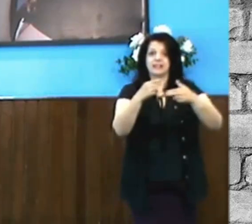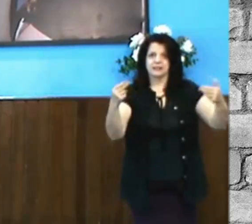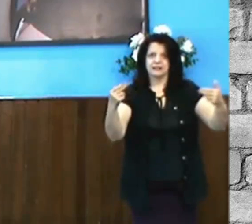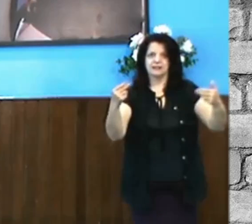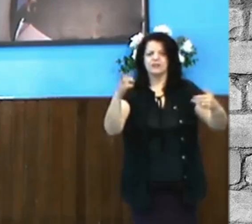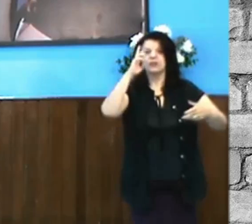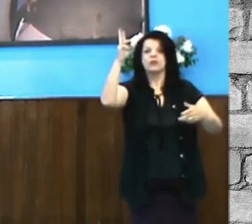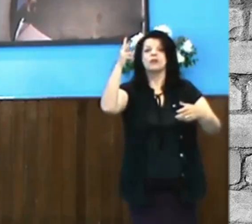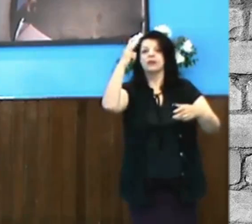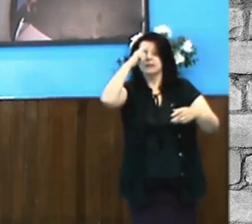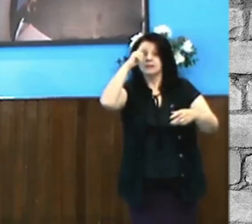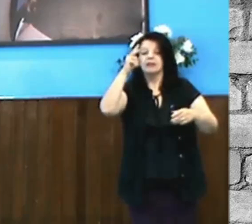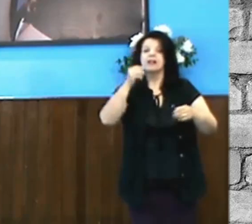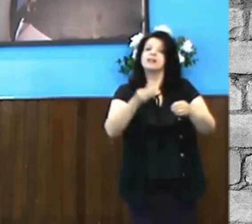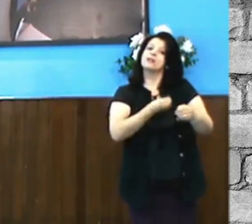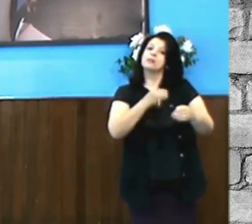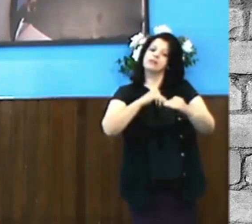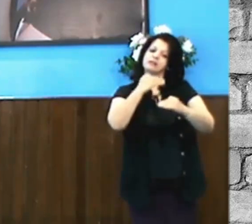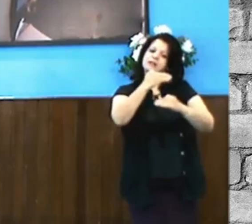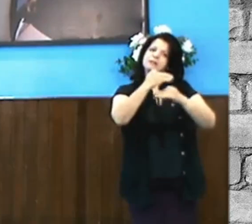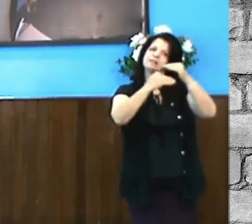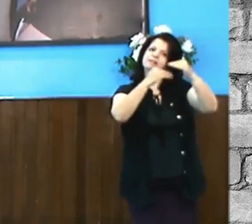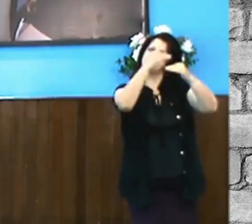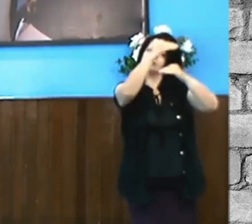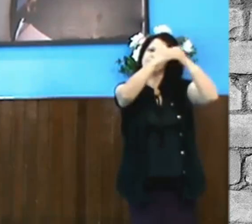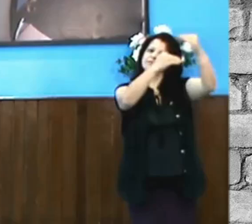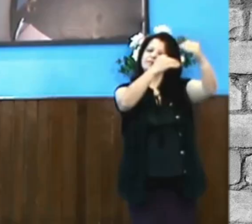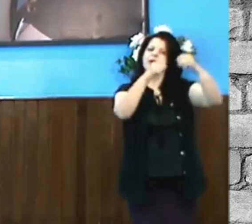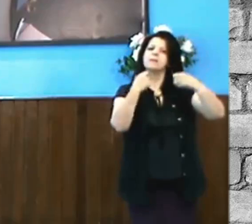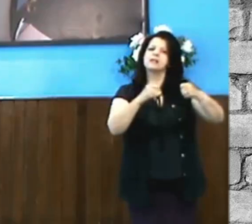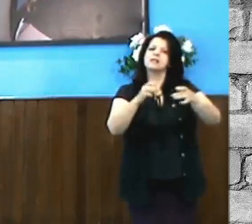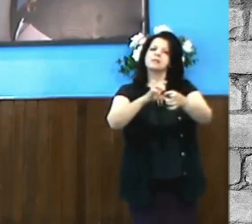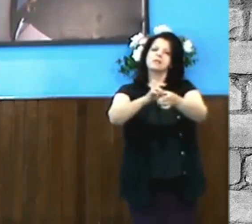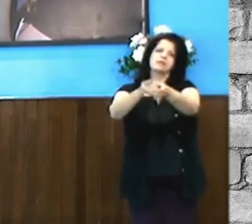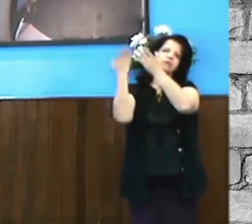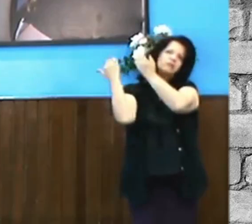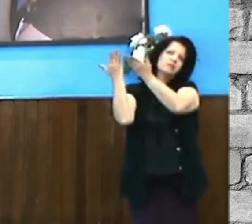relembrou que para uma vida de progresso na fé é necessário abandonar certas coisas.